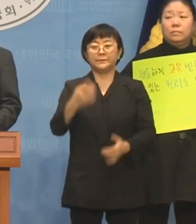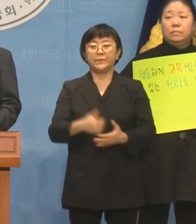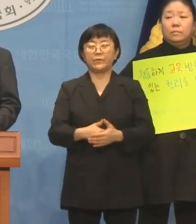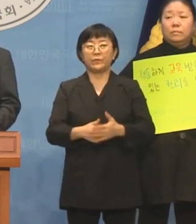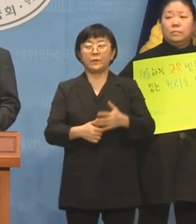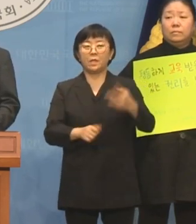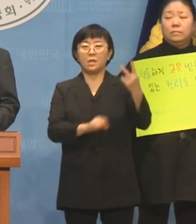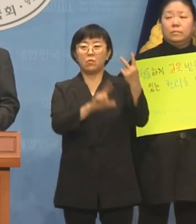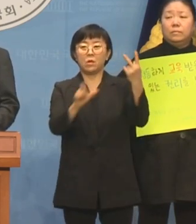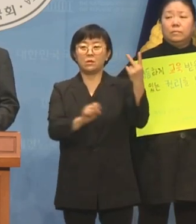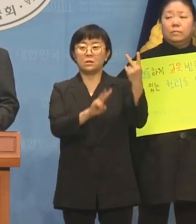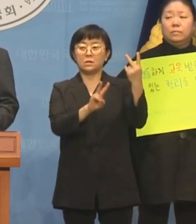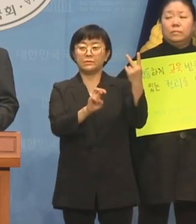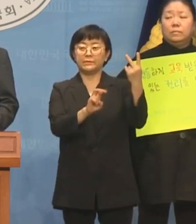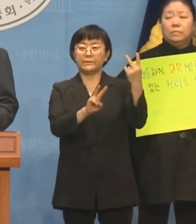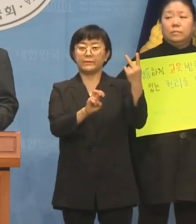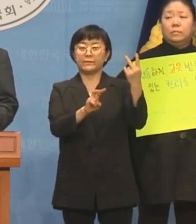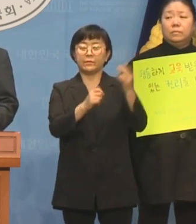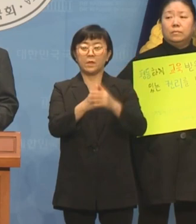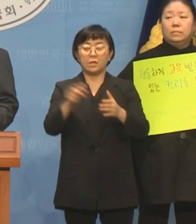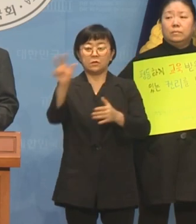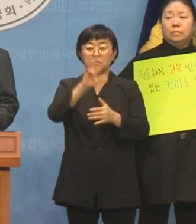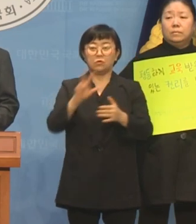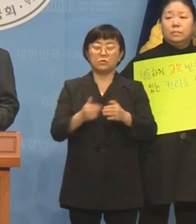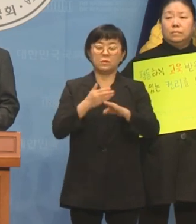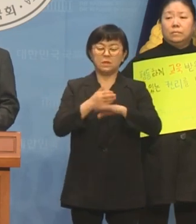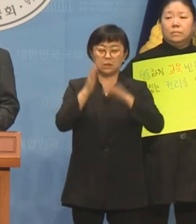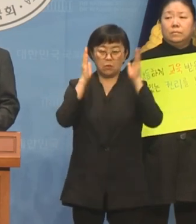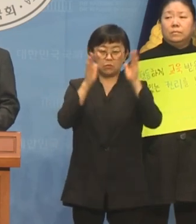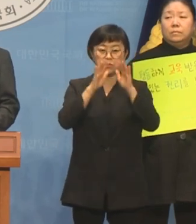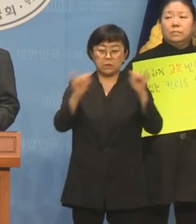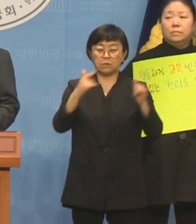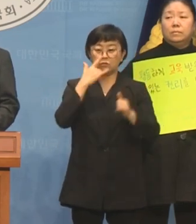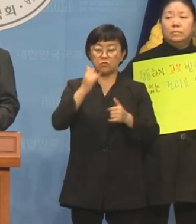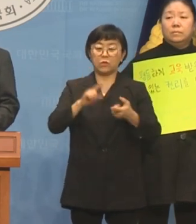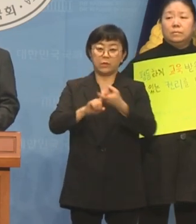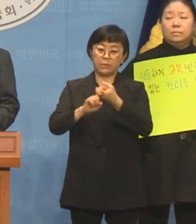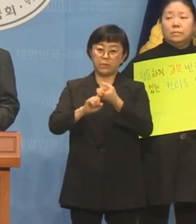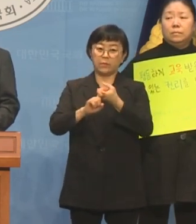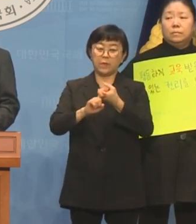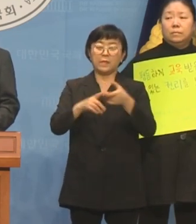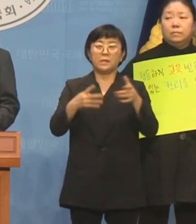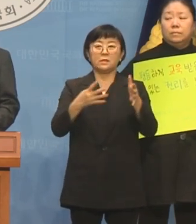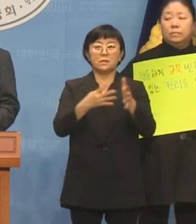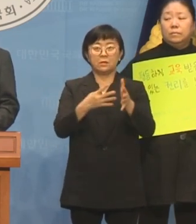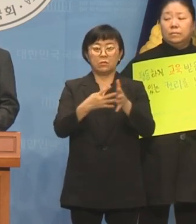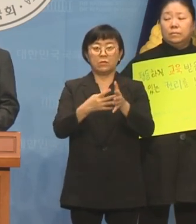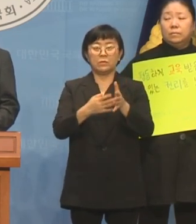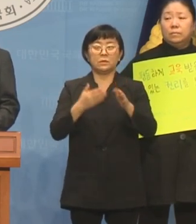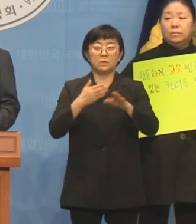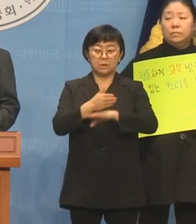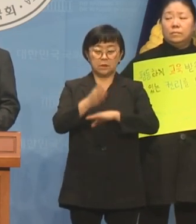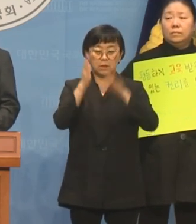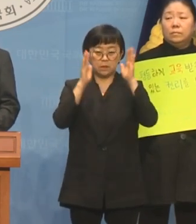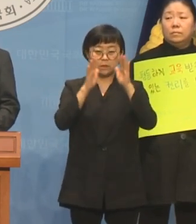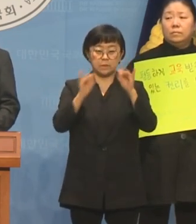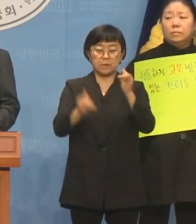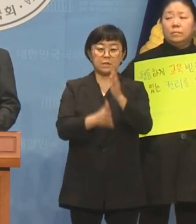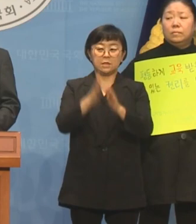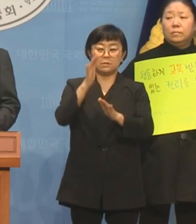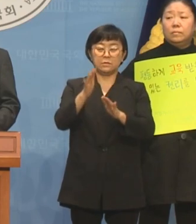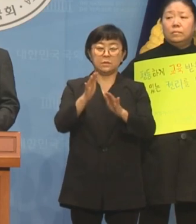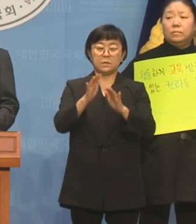2024년 2월 22일 전국 느린학습자 부모연대, 사단법인 느린학습자